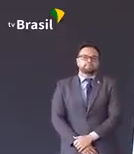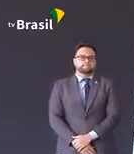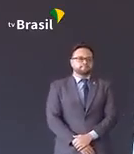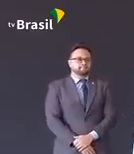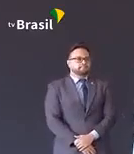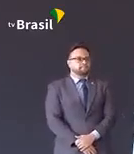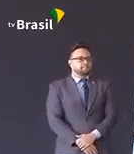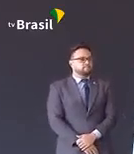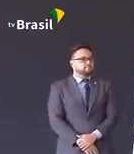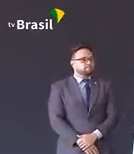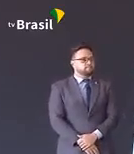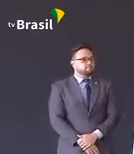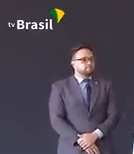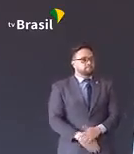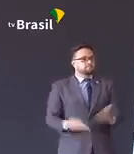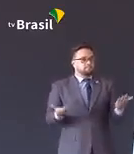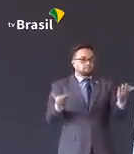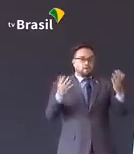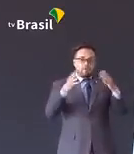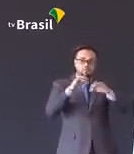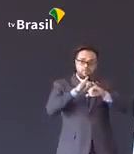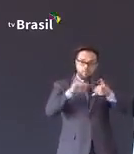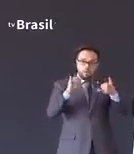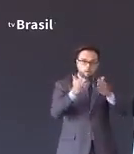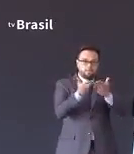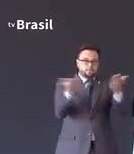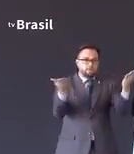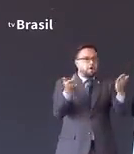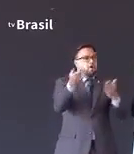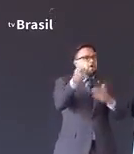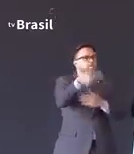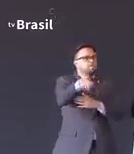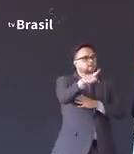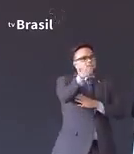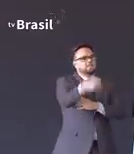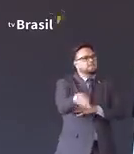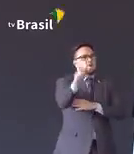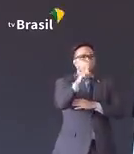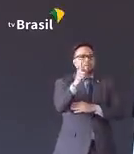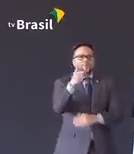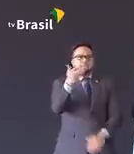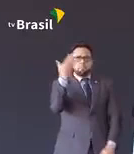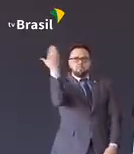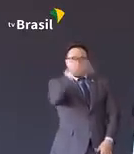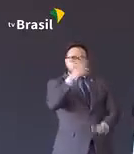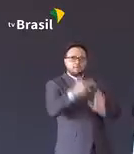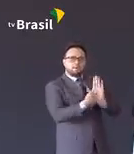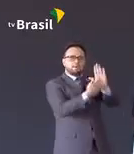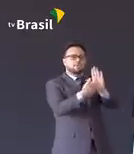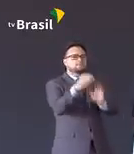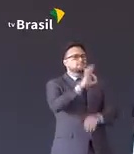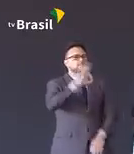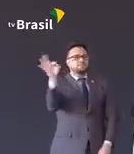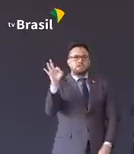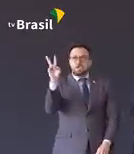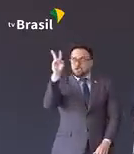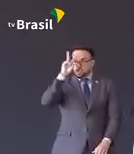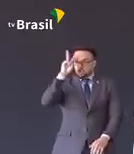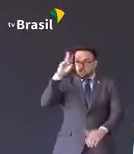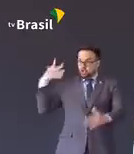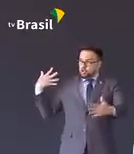E dizer a vocês que vocês não têm que provar nada a ninguém. A história bem mostra quem vocês